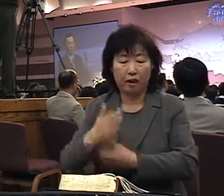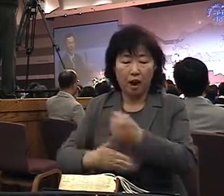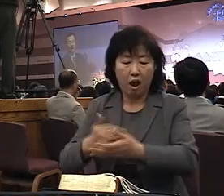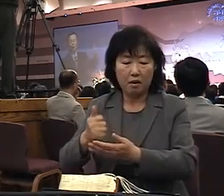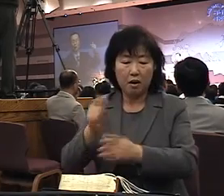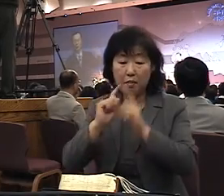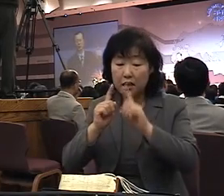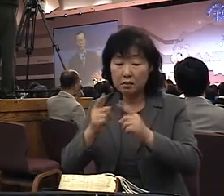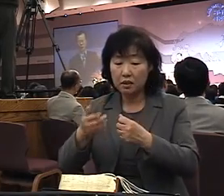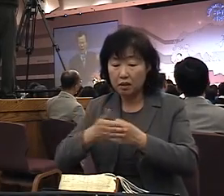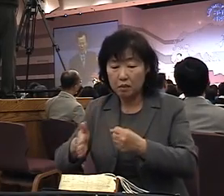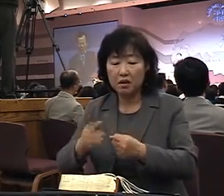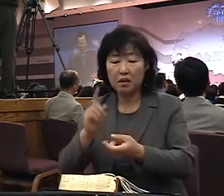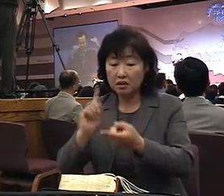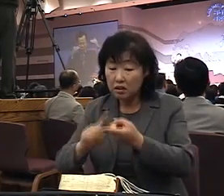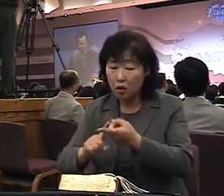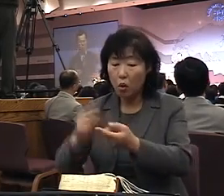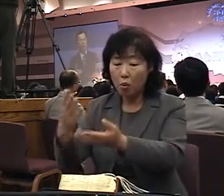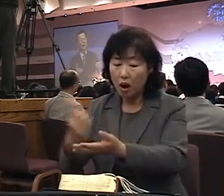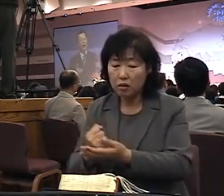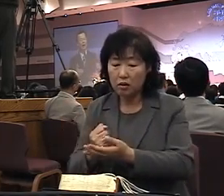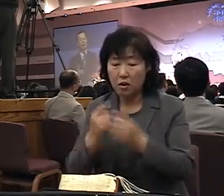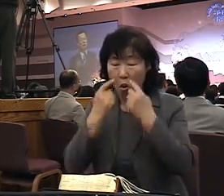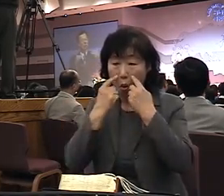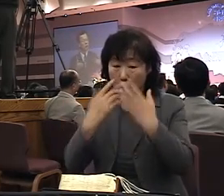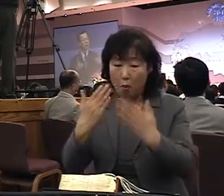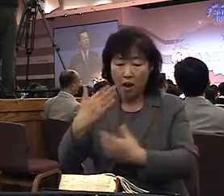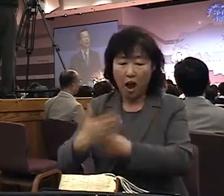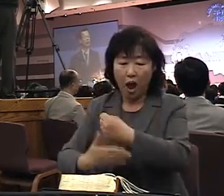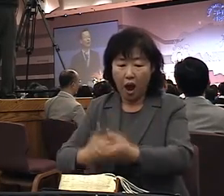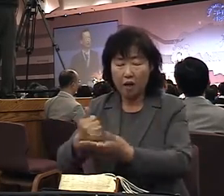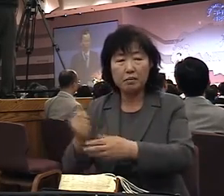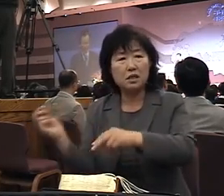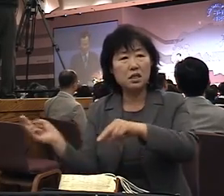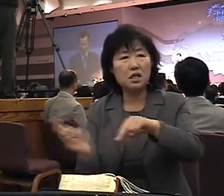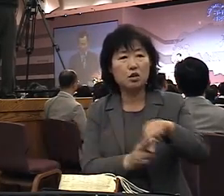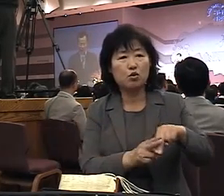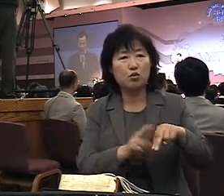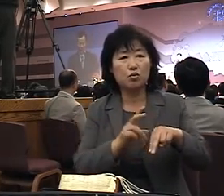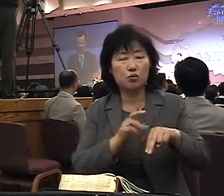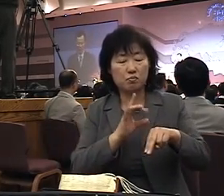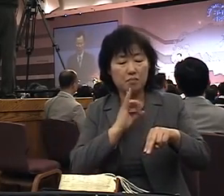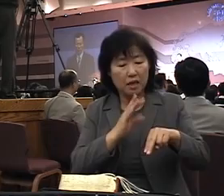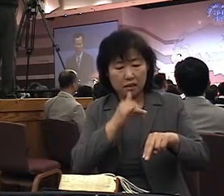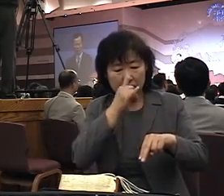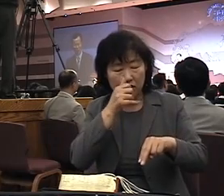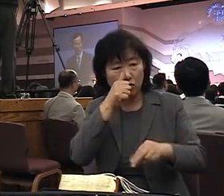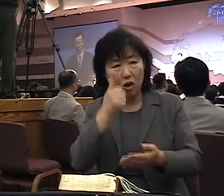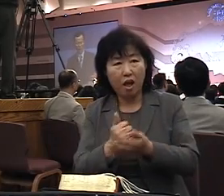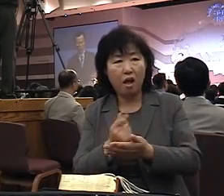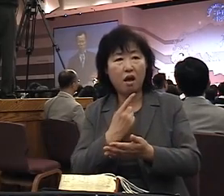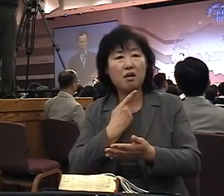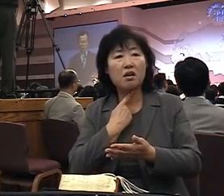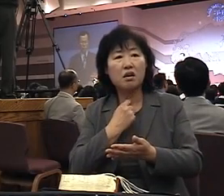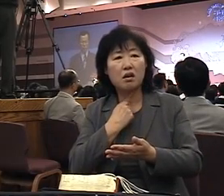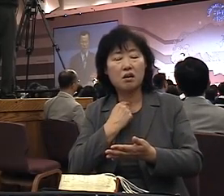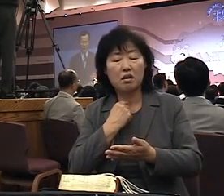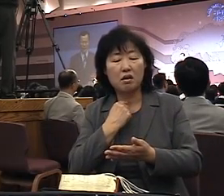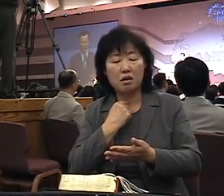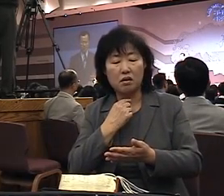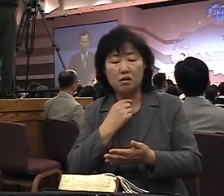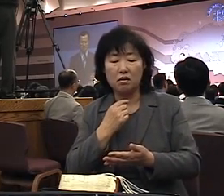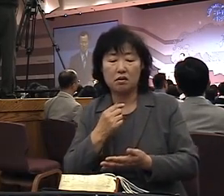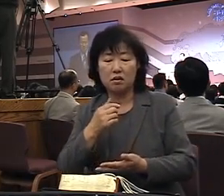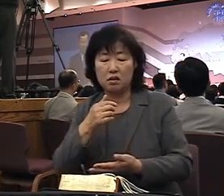말씀이기 때문에 그대로 받아들이면서 아마 분명히 하나님께서 칠 수밖에 없는 죄악을 범했다고 우리가 추측할 수